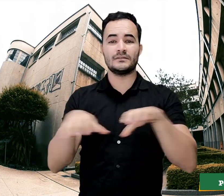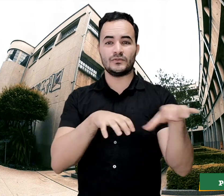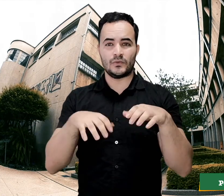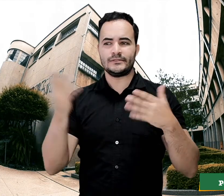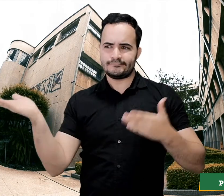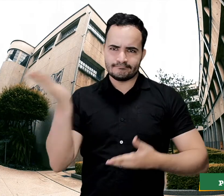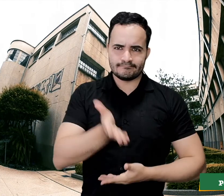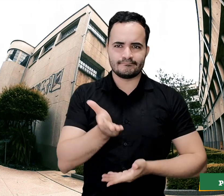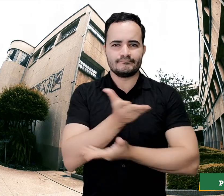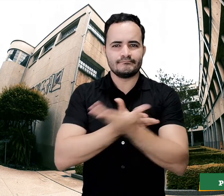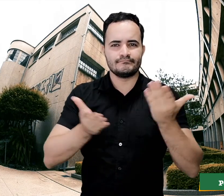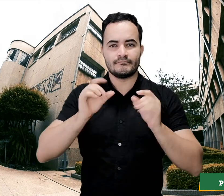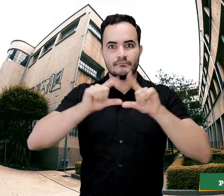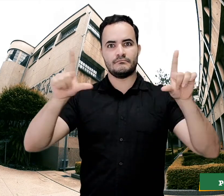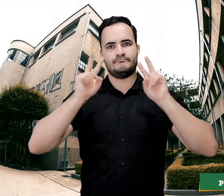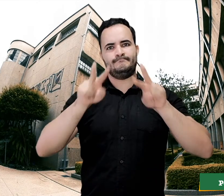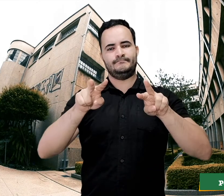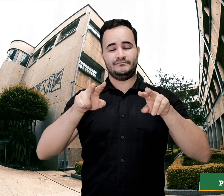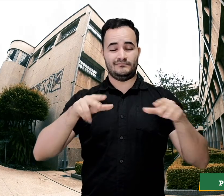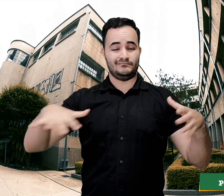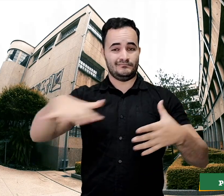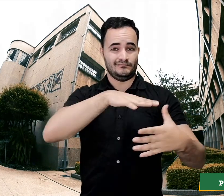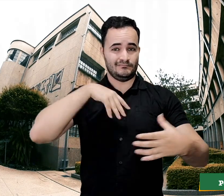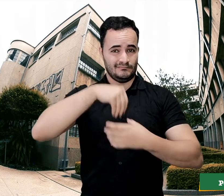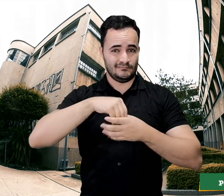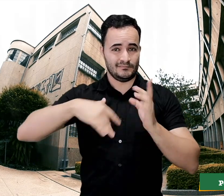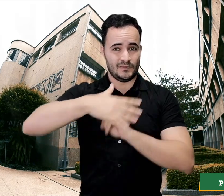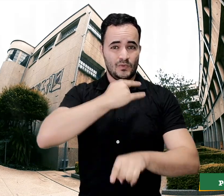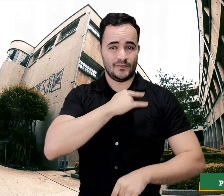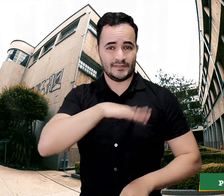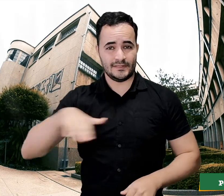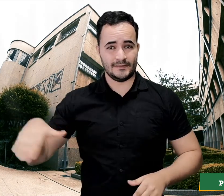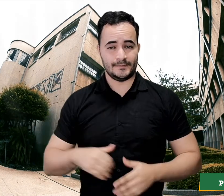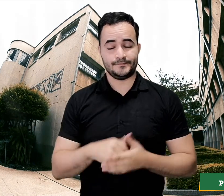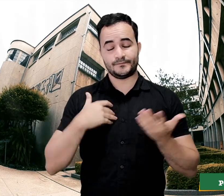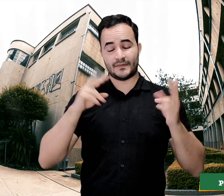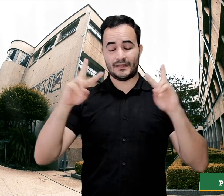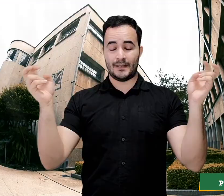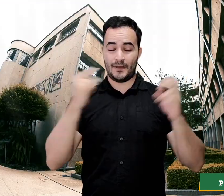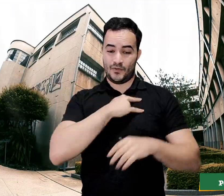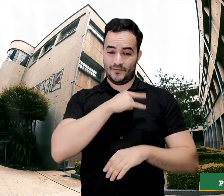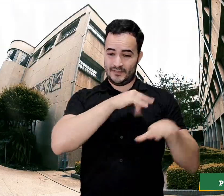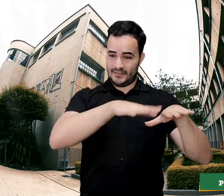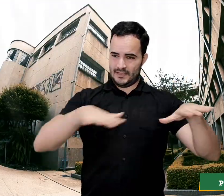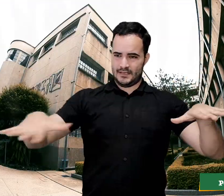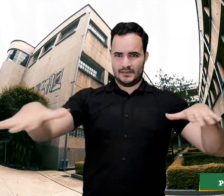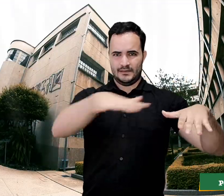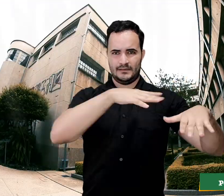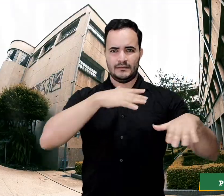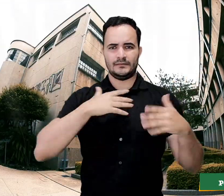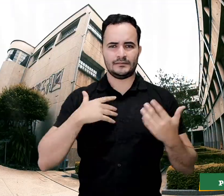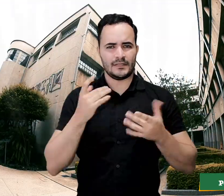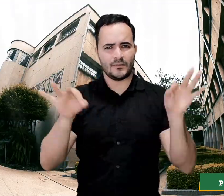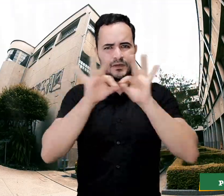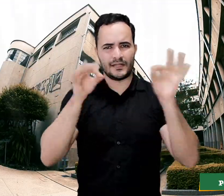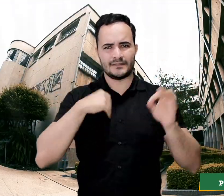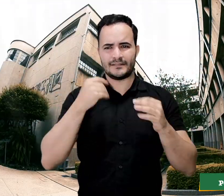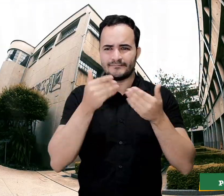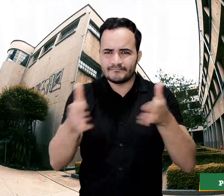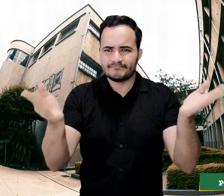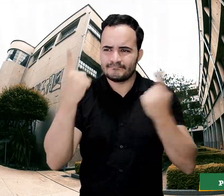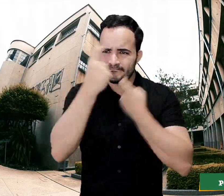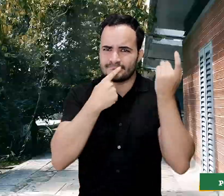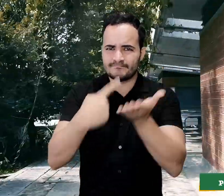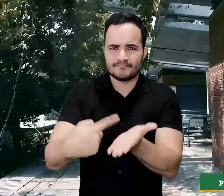a la discapacidad en el ámbito universitario. Configurar el espacio de la U más allá de la idea normalizadora que históricamente ha permeado